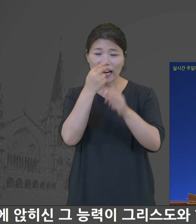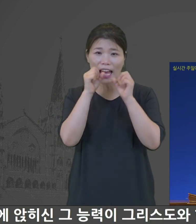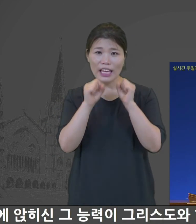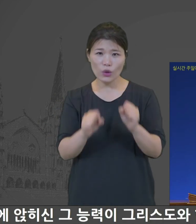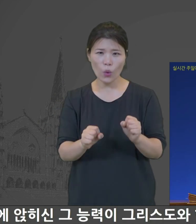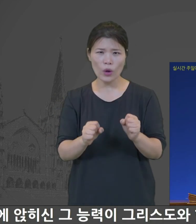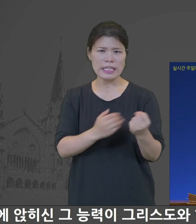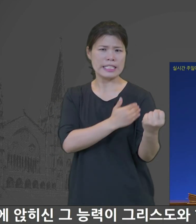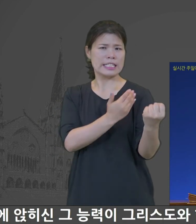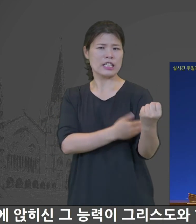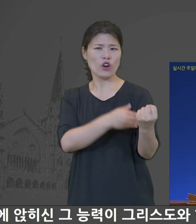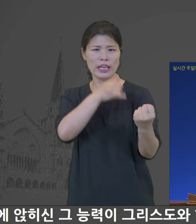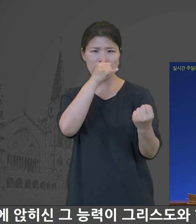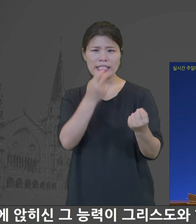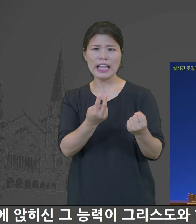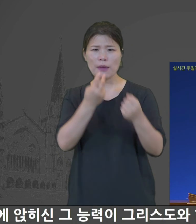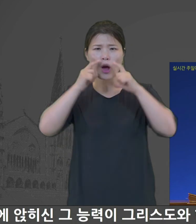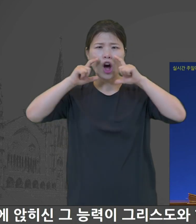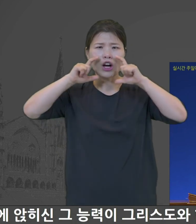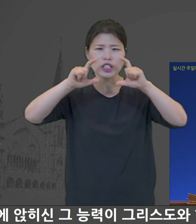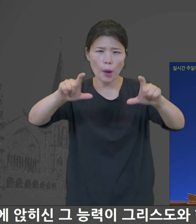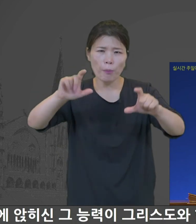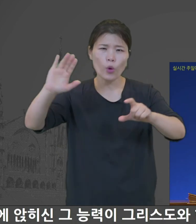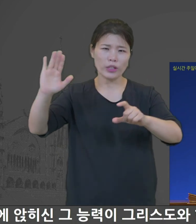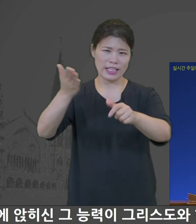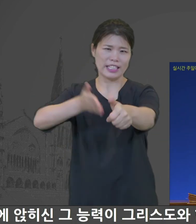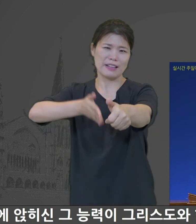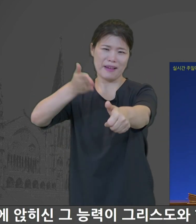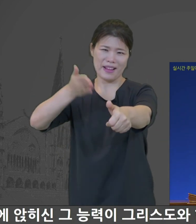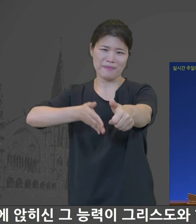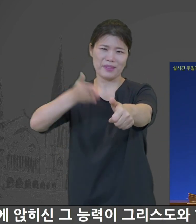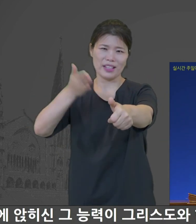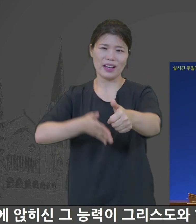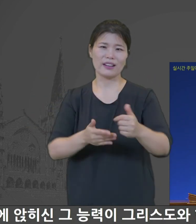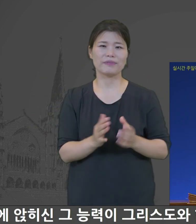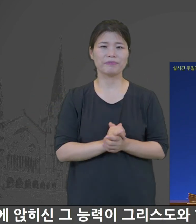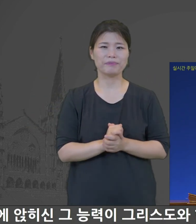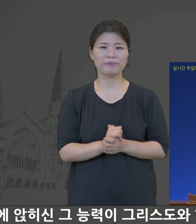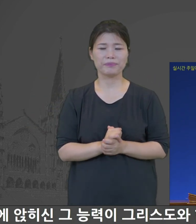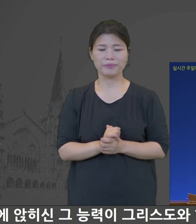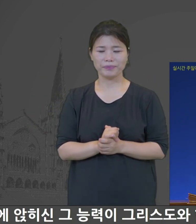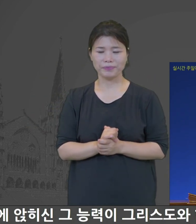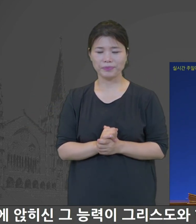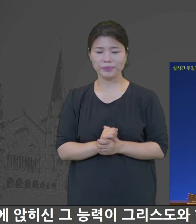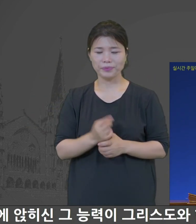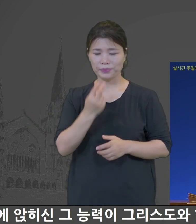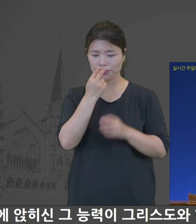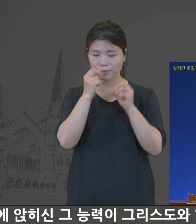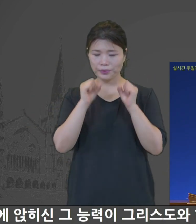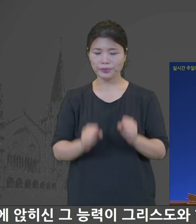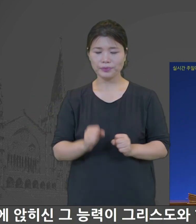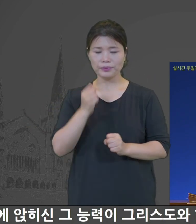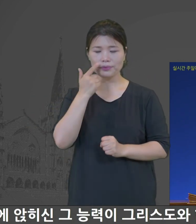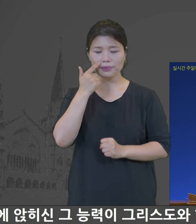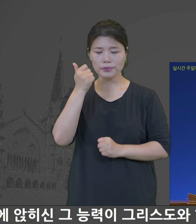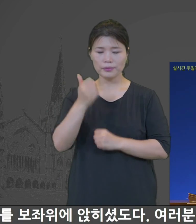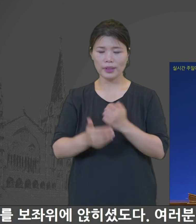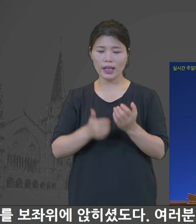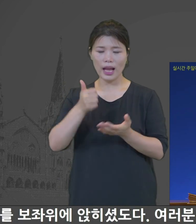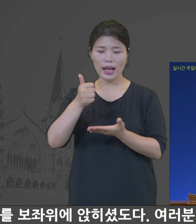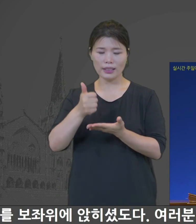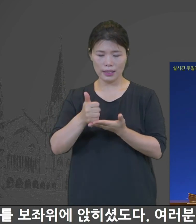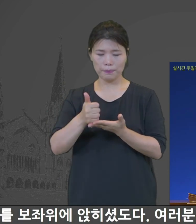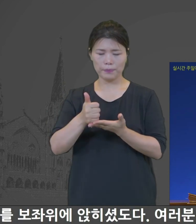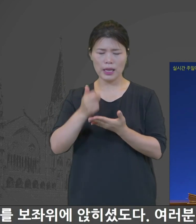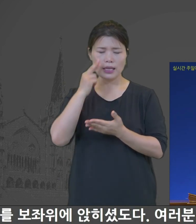선포가 되기를 주의 이름으로 축원합니다. 기도하겠습니다. 살아계신 아버지 하나님,